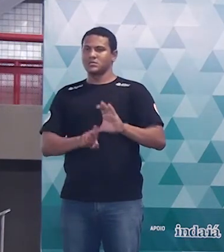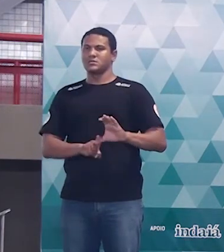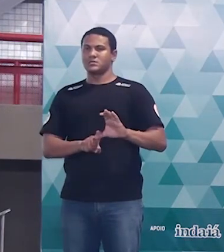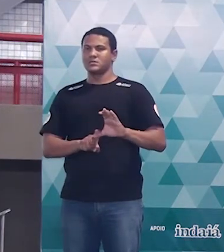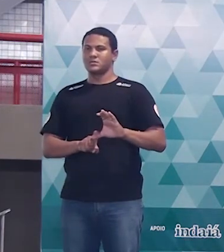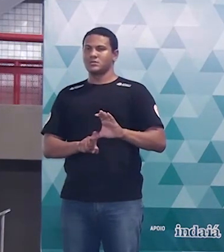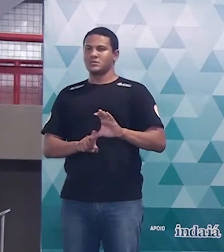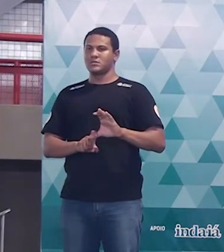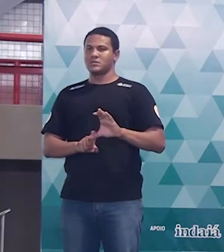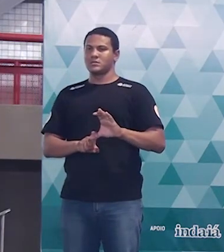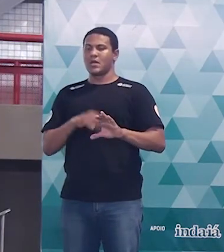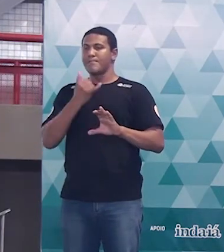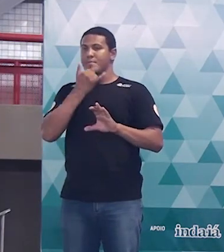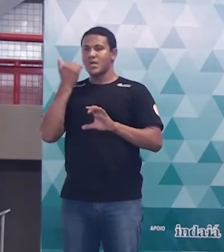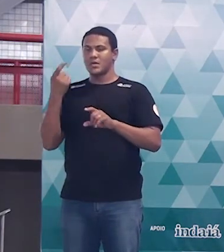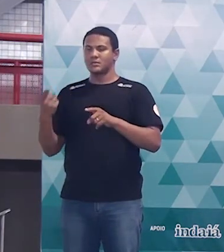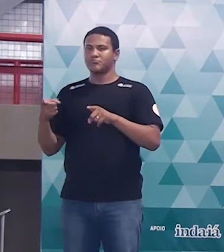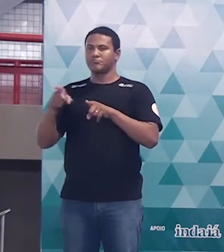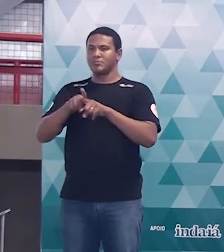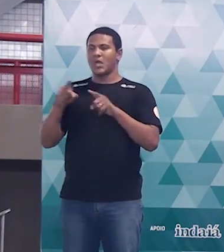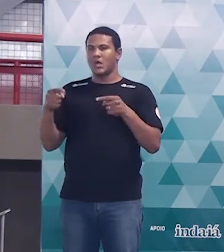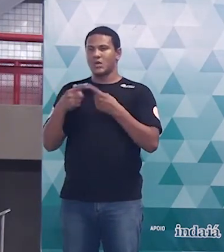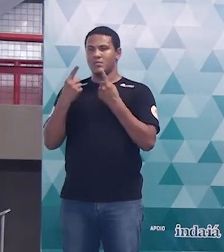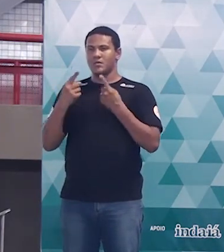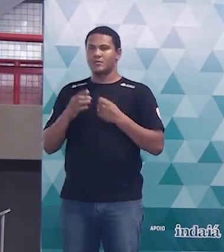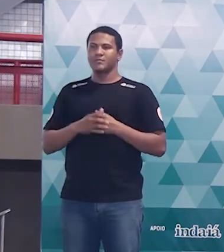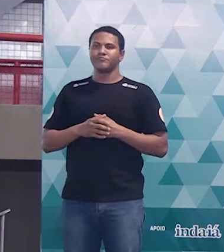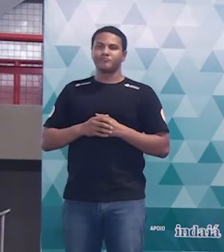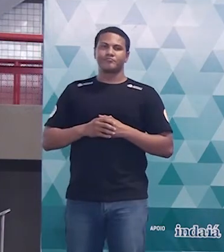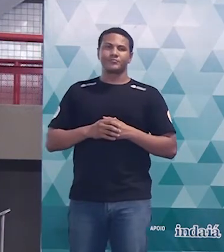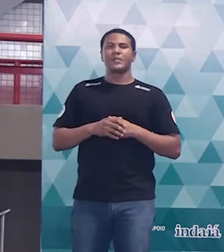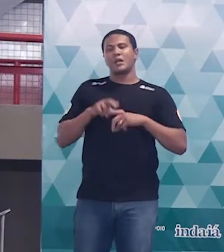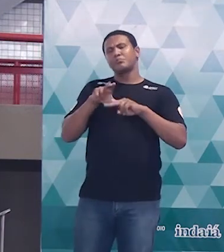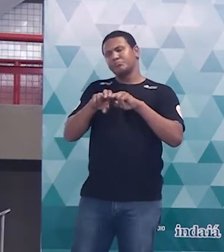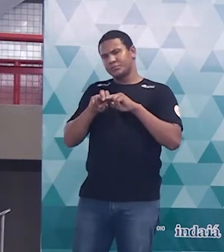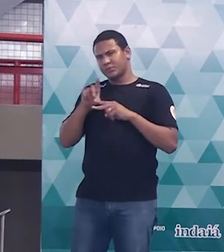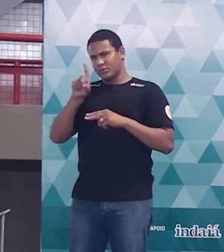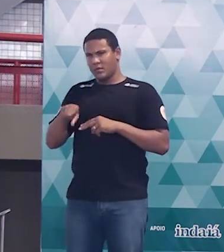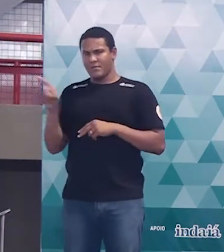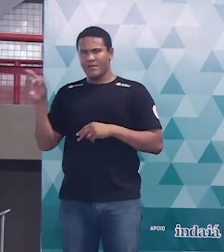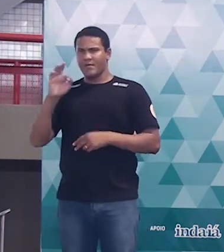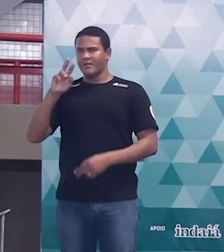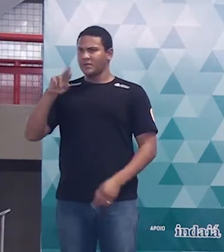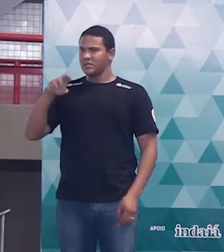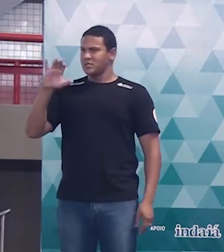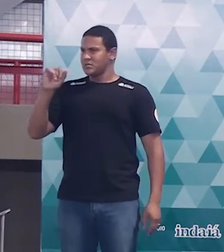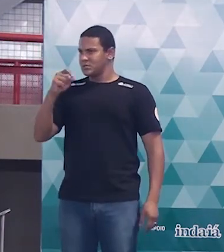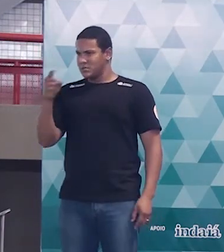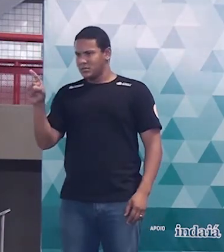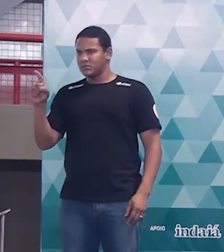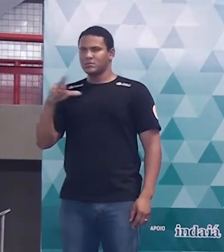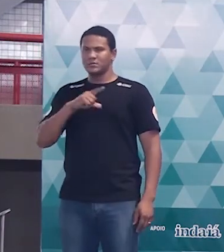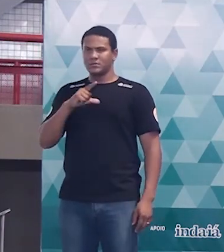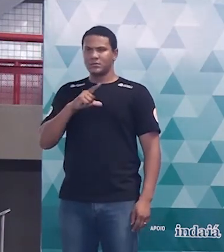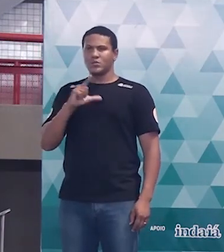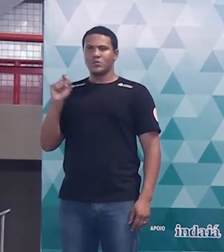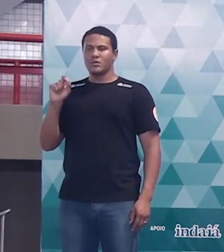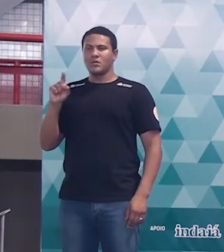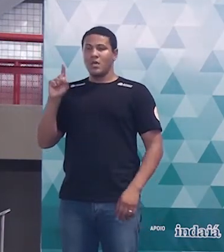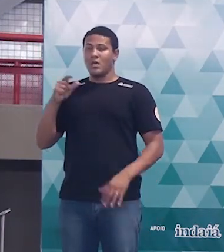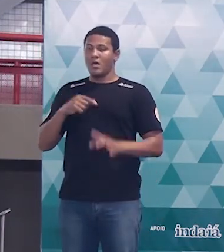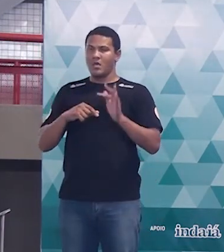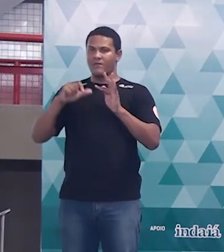outra. Ok? Bom, então essa função que aí aparece no seu visor é uma função do